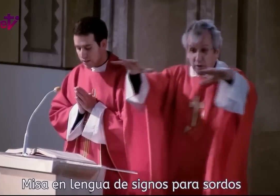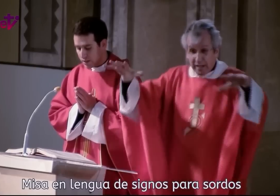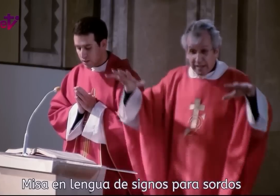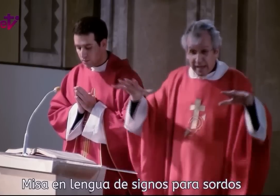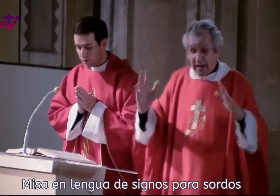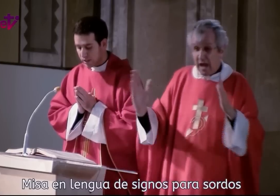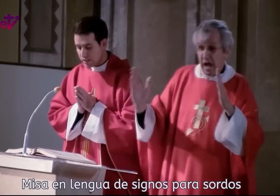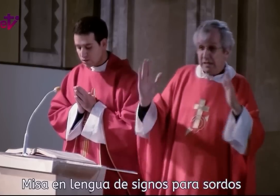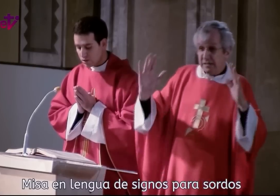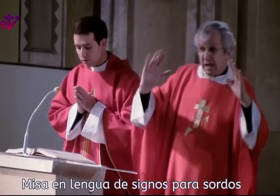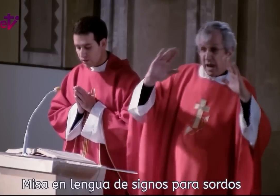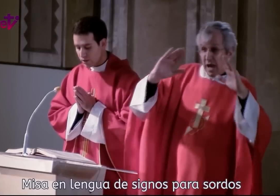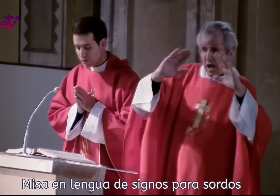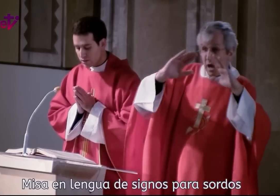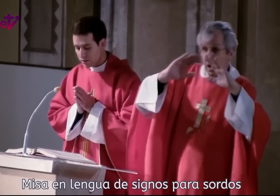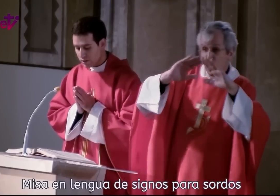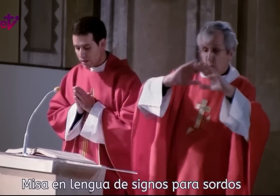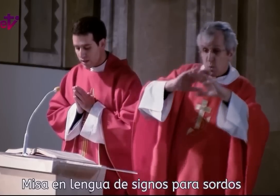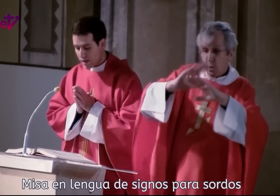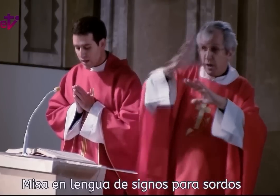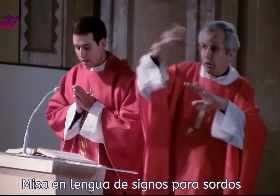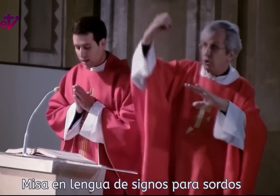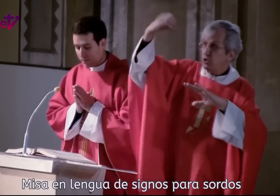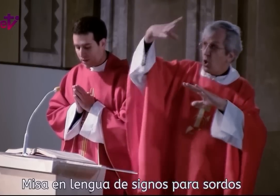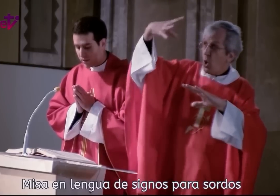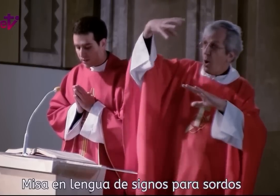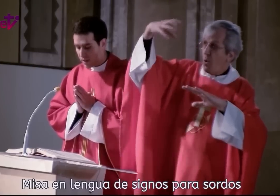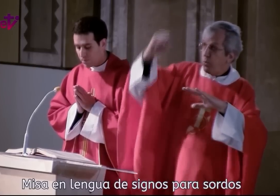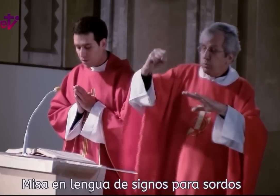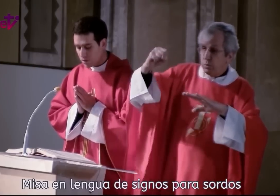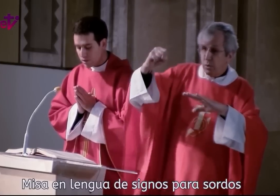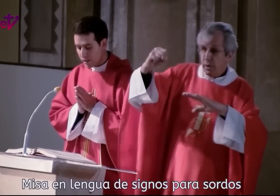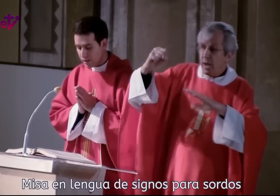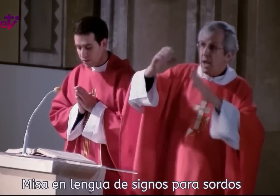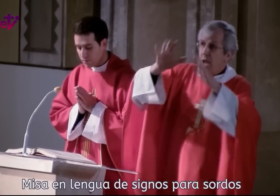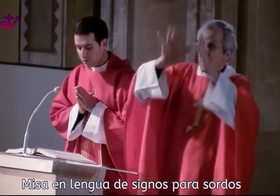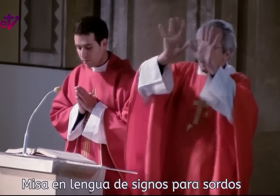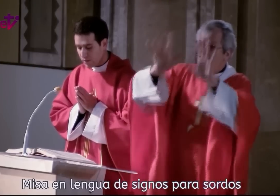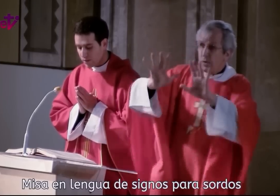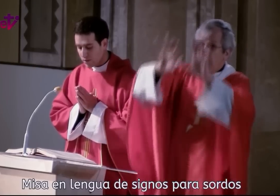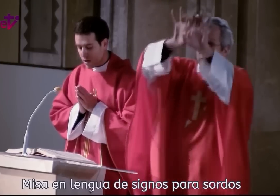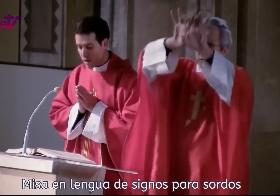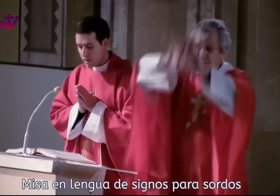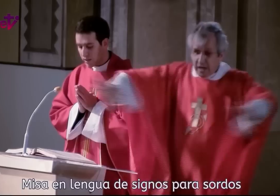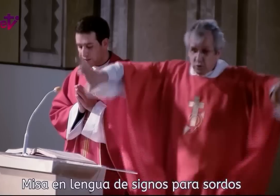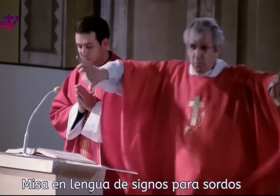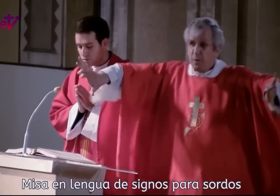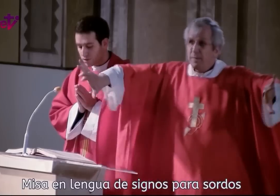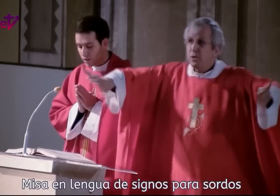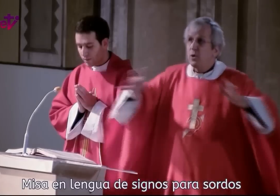nona, porque se oscureció el sol. El velo del templo se rasgó por medio,